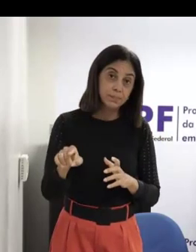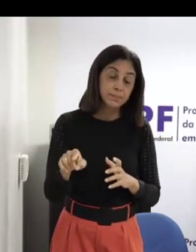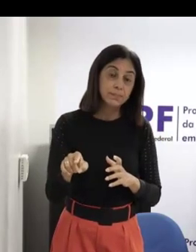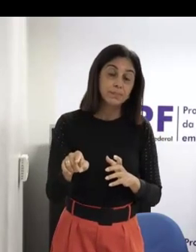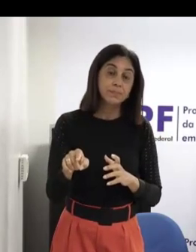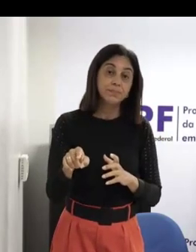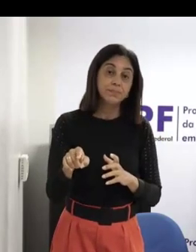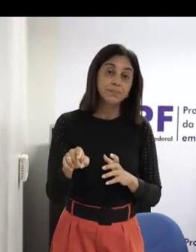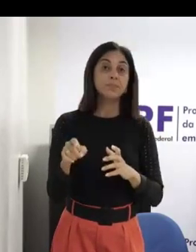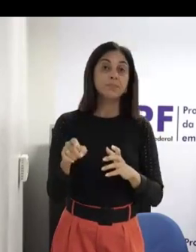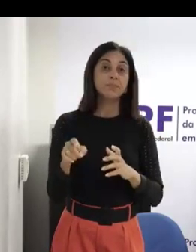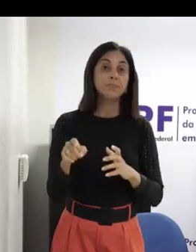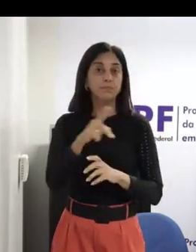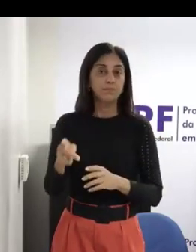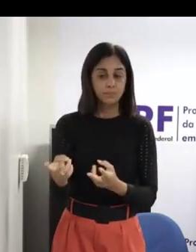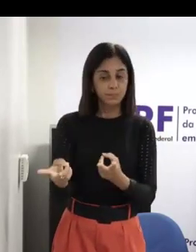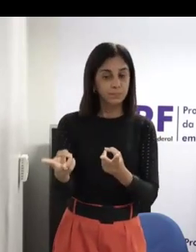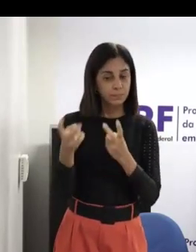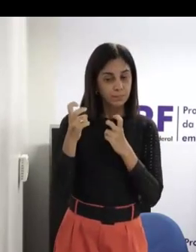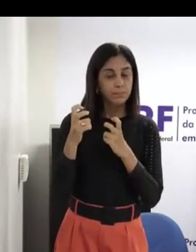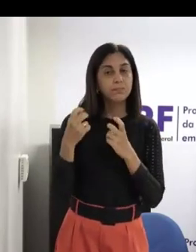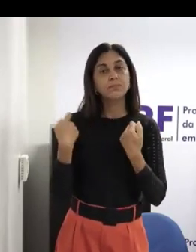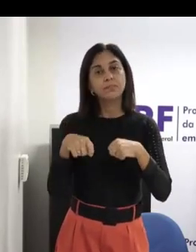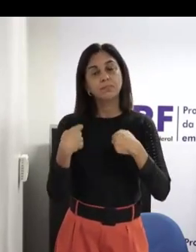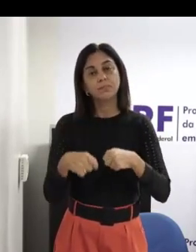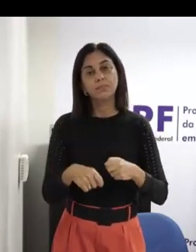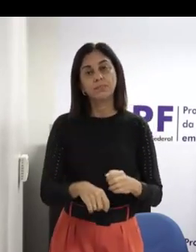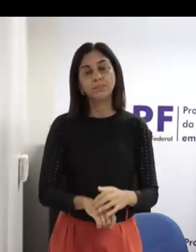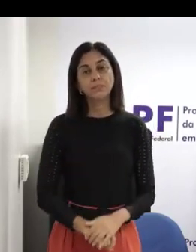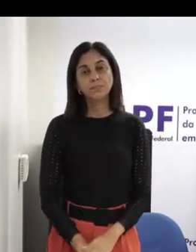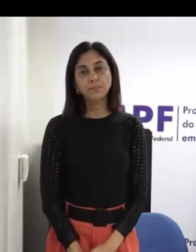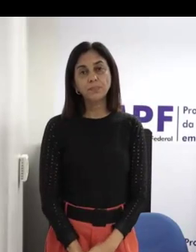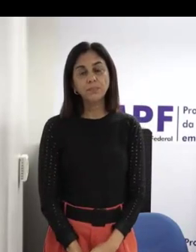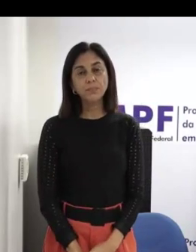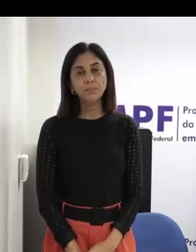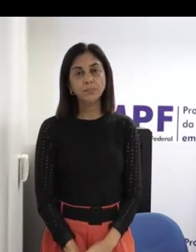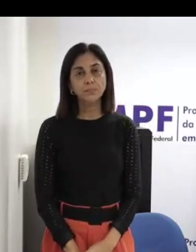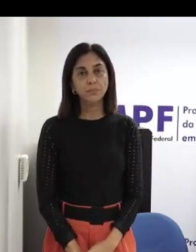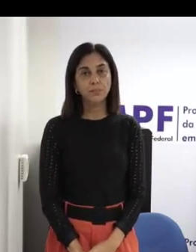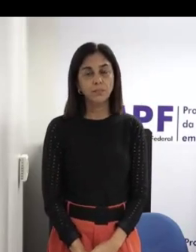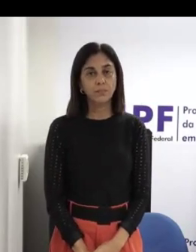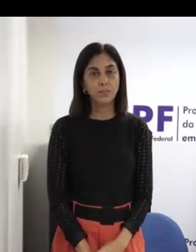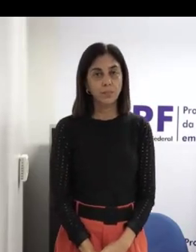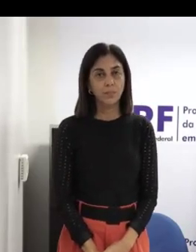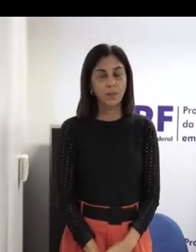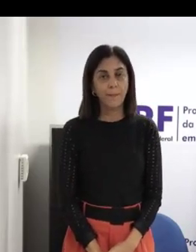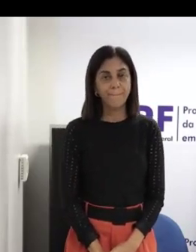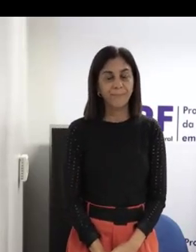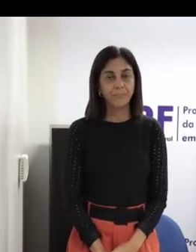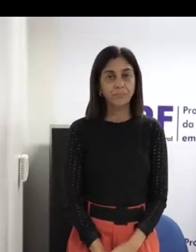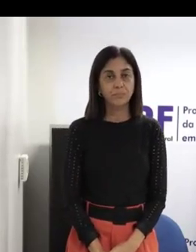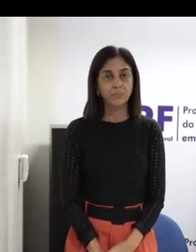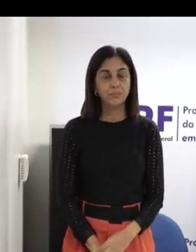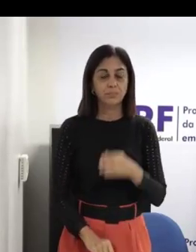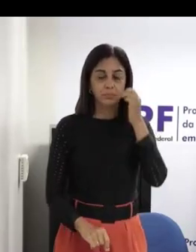falar perde até a a vontade de falar e isso aí não vai ser entendido por parte de